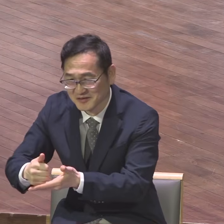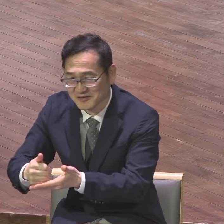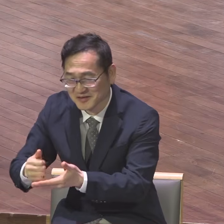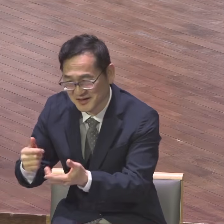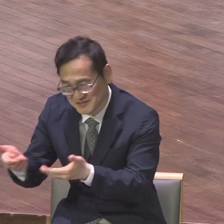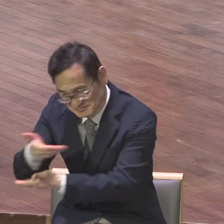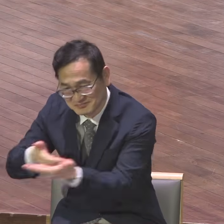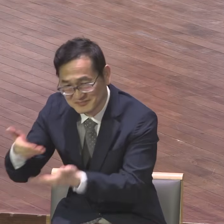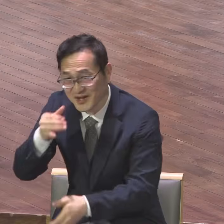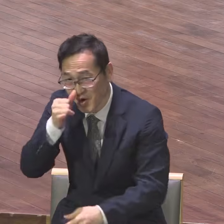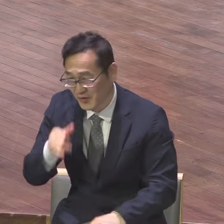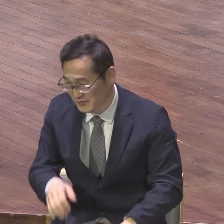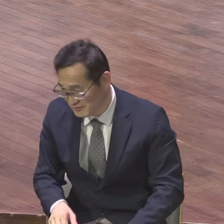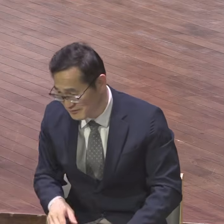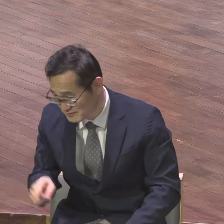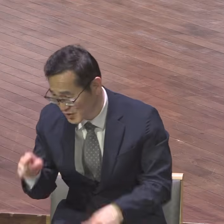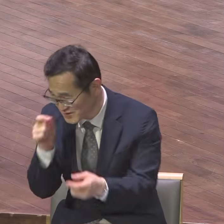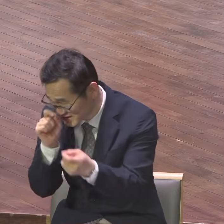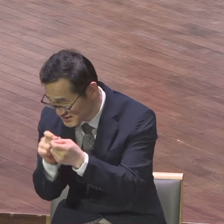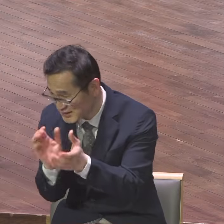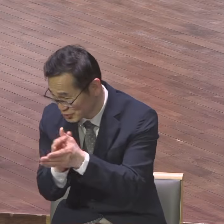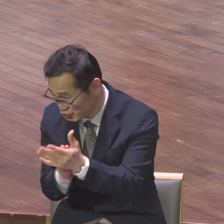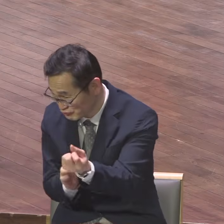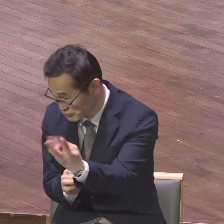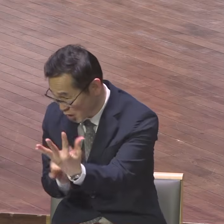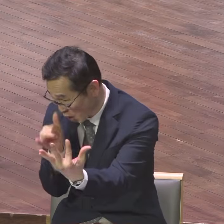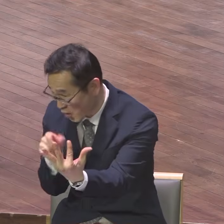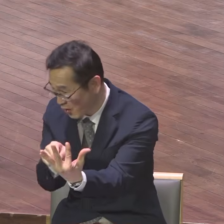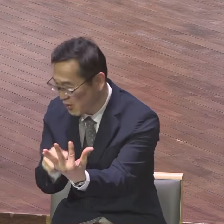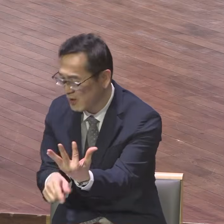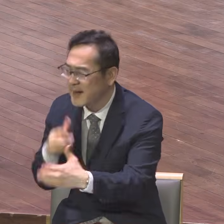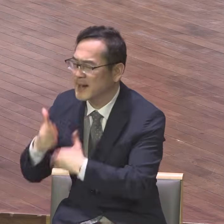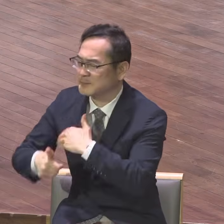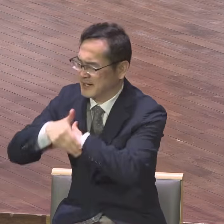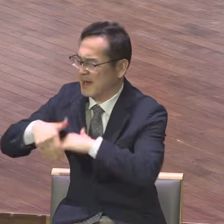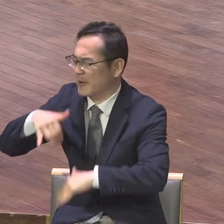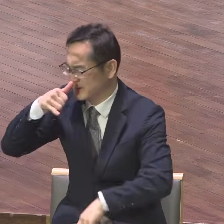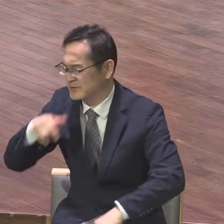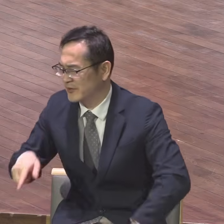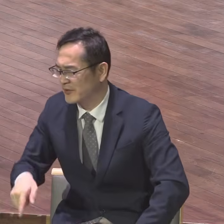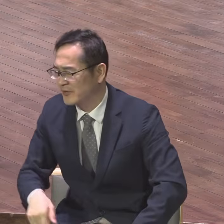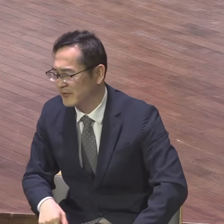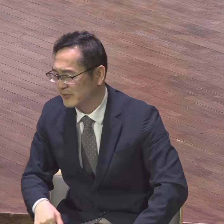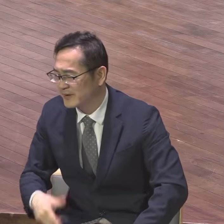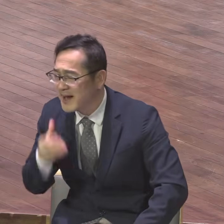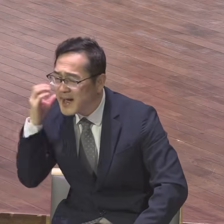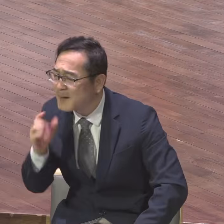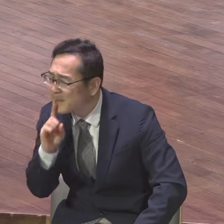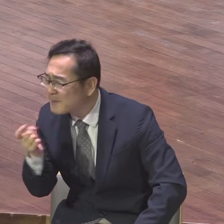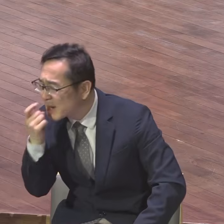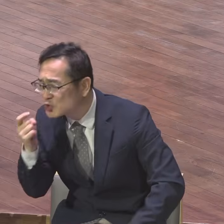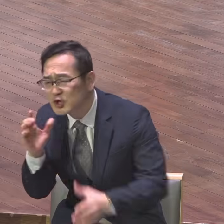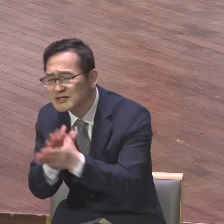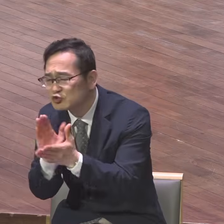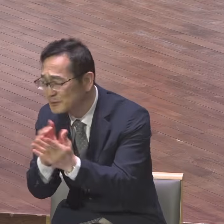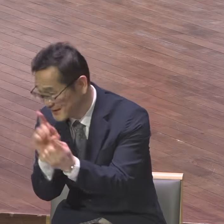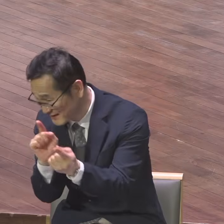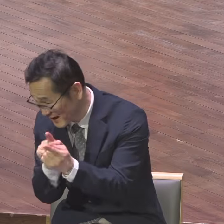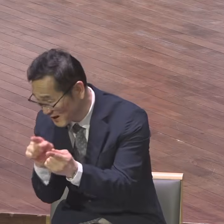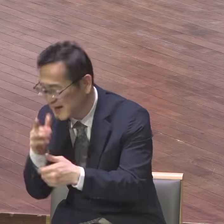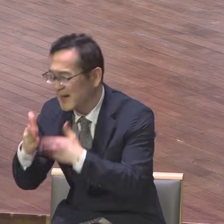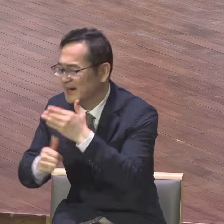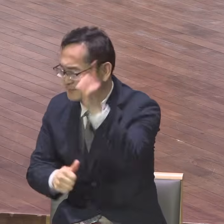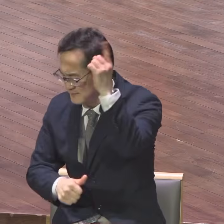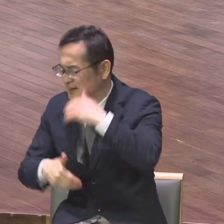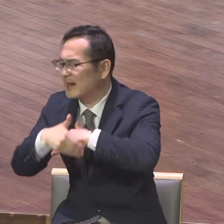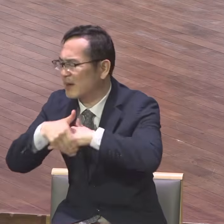가까이 지냈으니 그게 우연이겠냐. 하나님의 놀라운 계획이 너에게 있는 것이다. 뭐든지 어떤 상황에